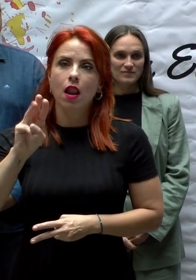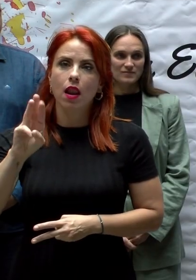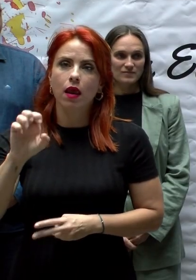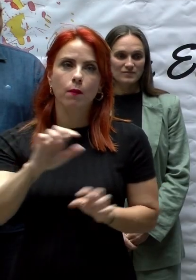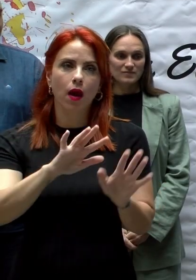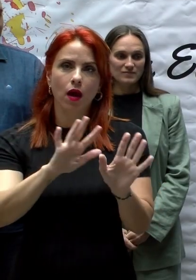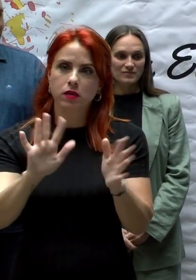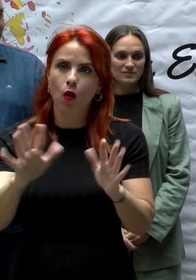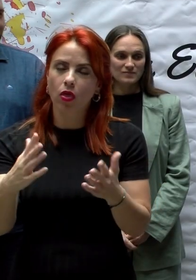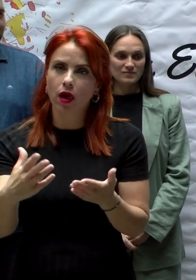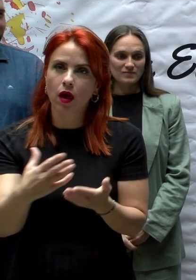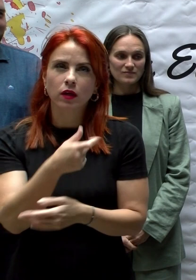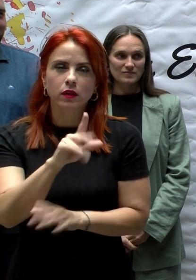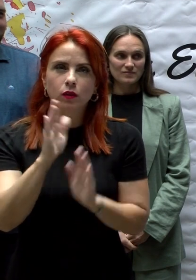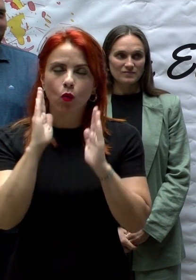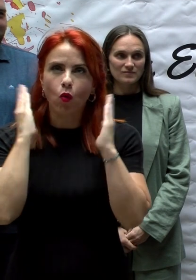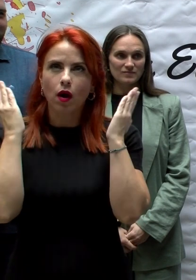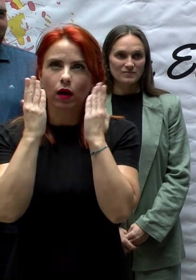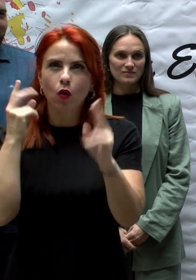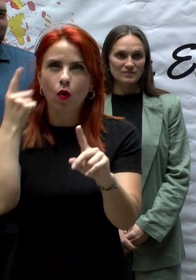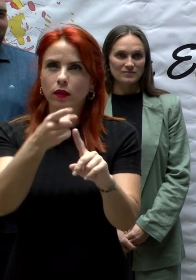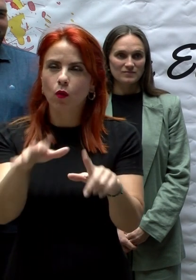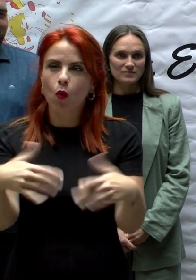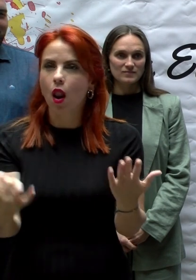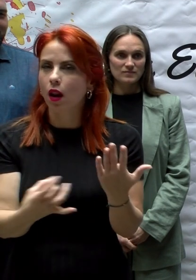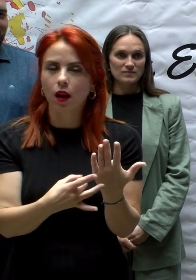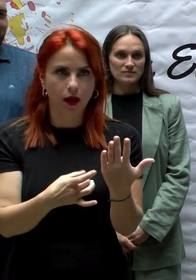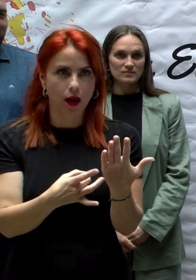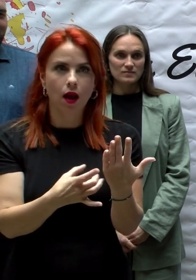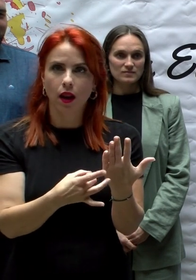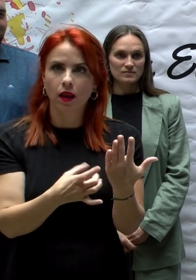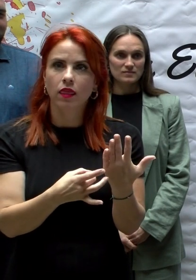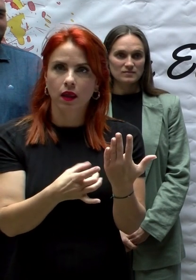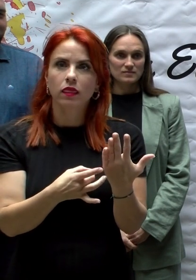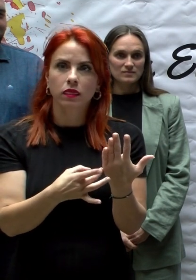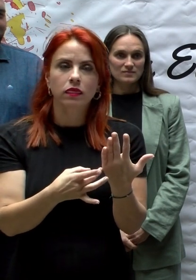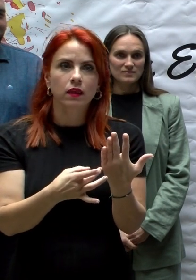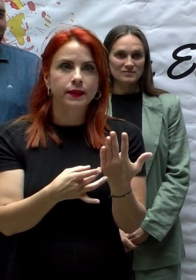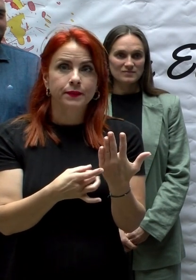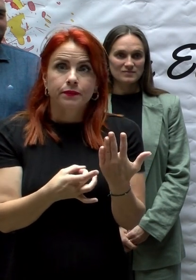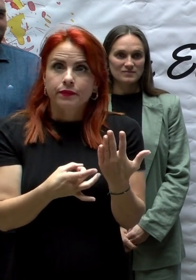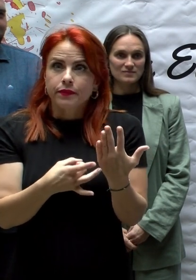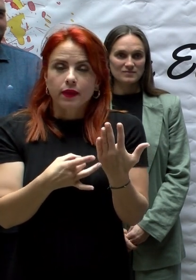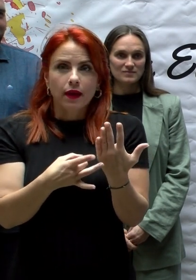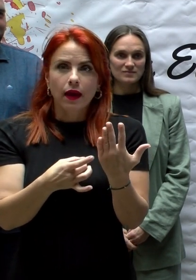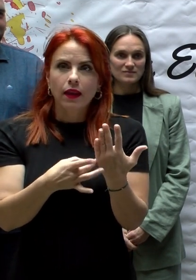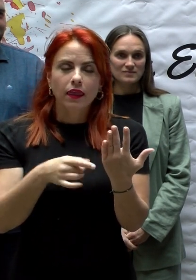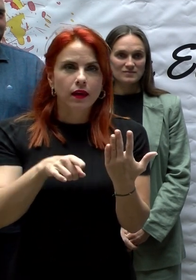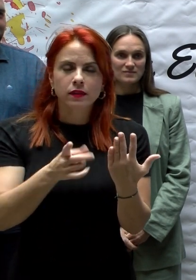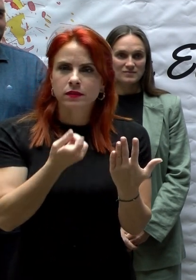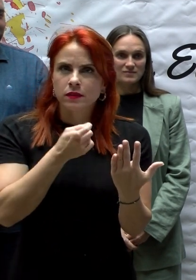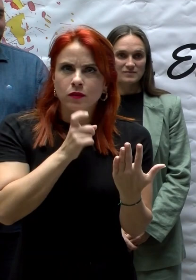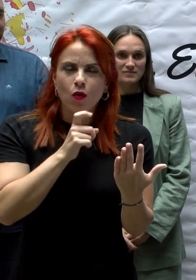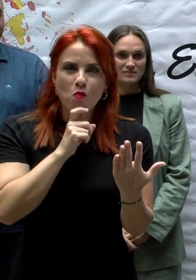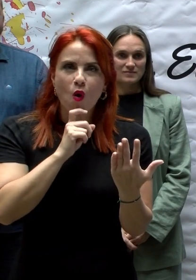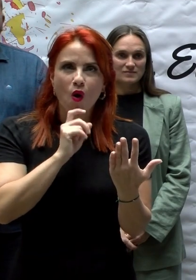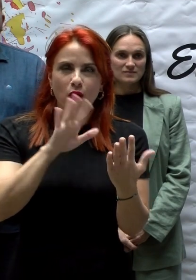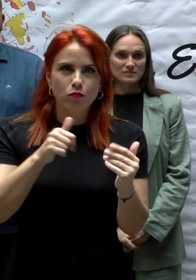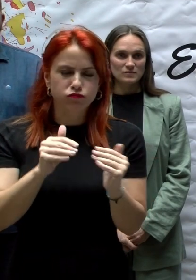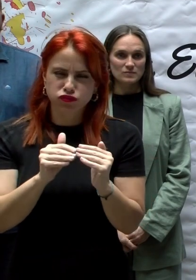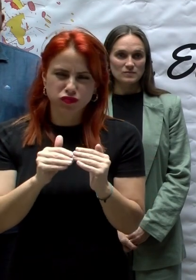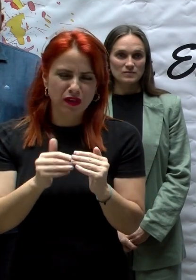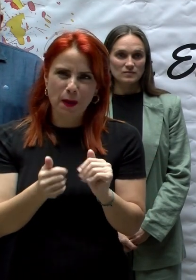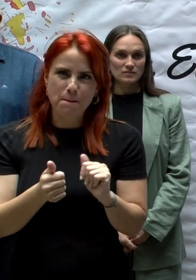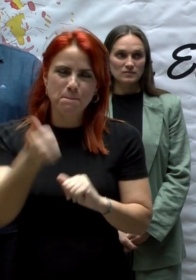un congreso que apuesta por la calidad y que vamos, traspasa nuestras fronteras para convertirse